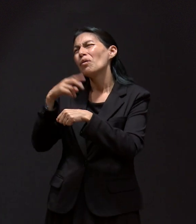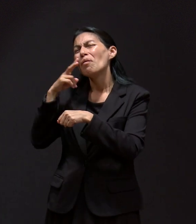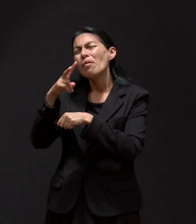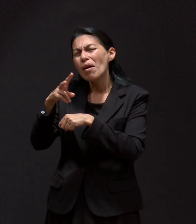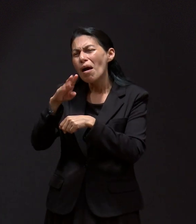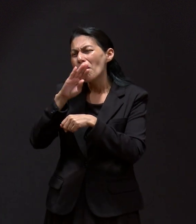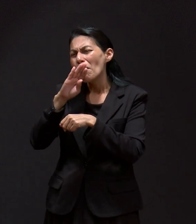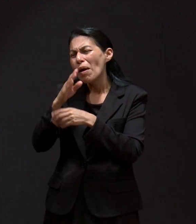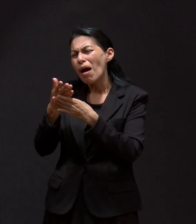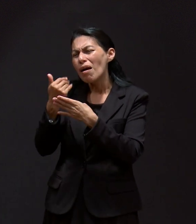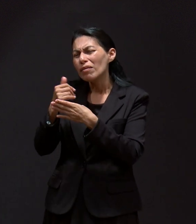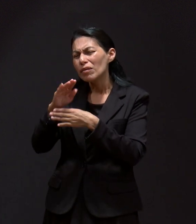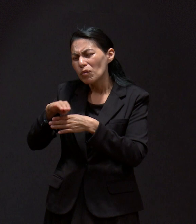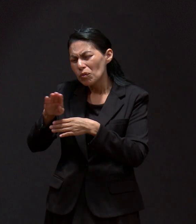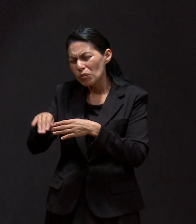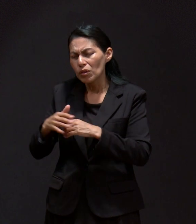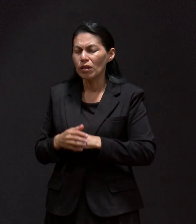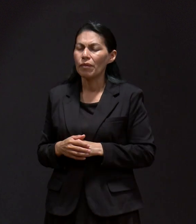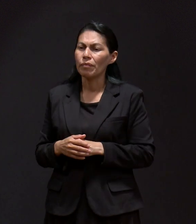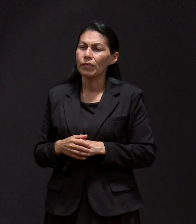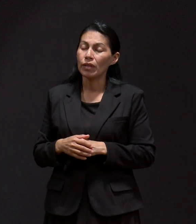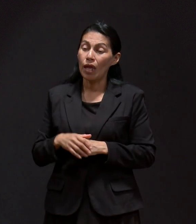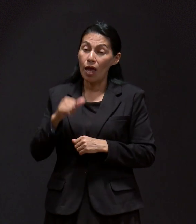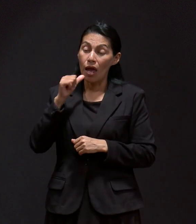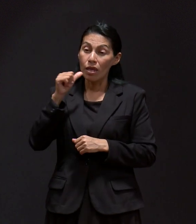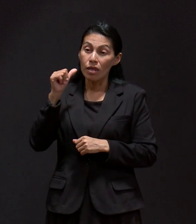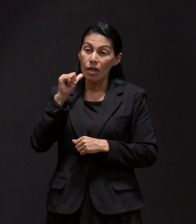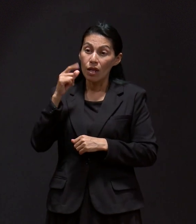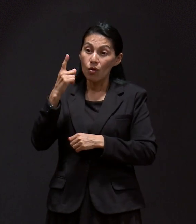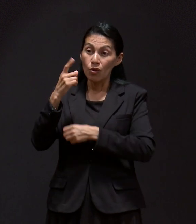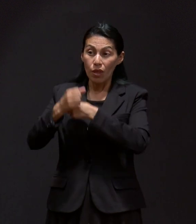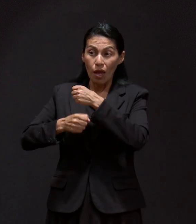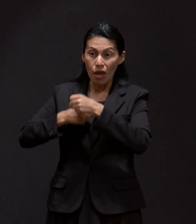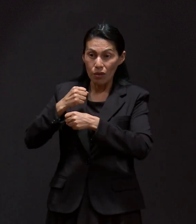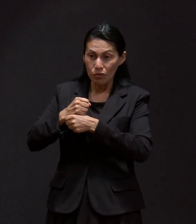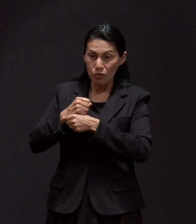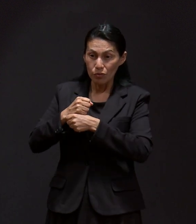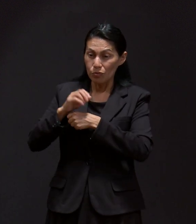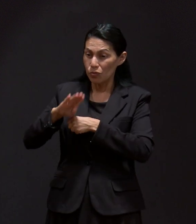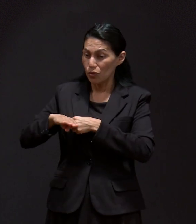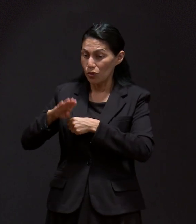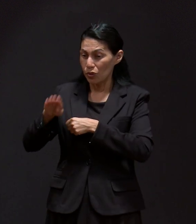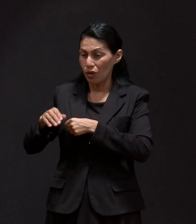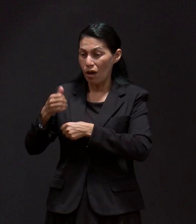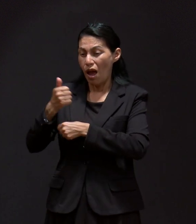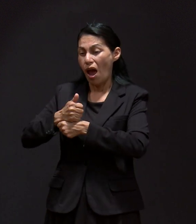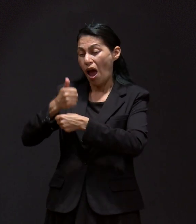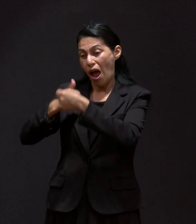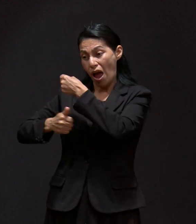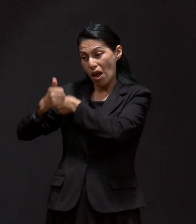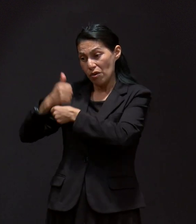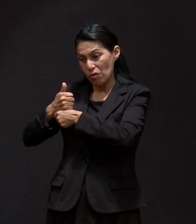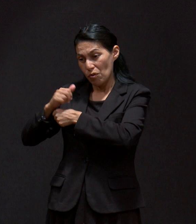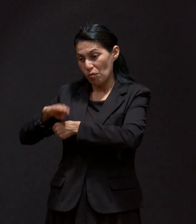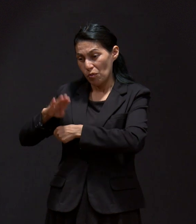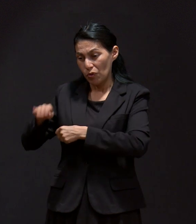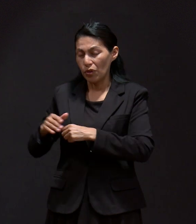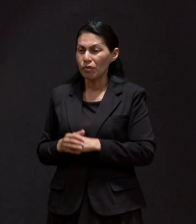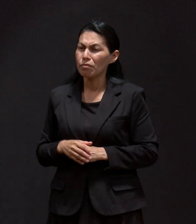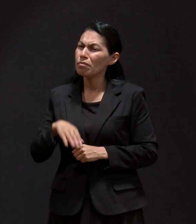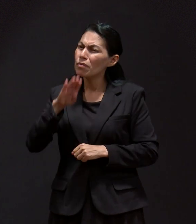madre cumplió ayer un año que el señor la llama al descanso fue una mujer muy buena